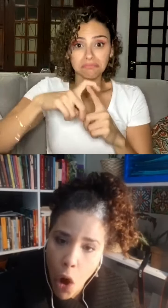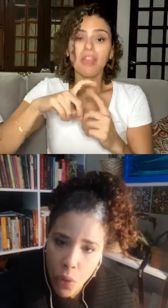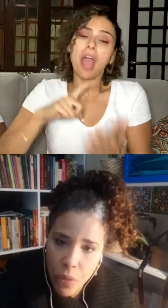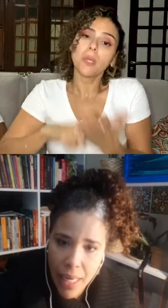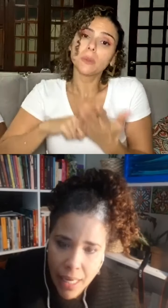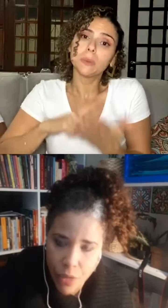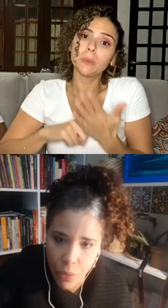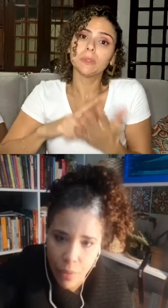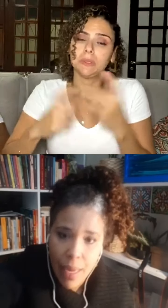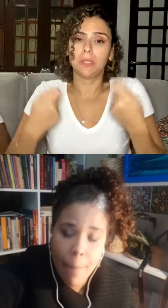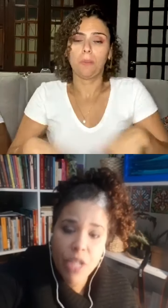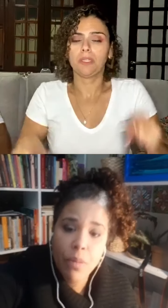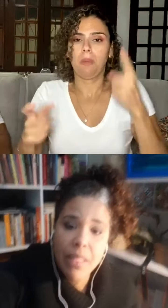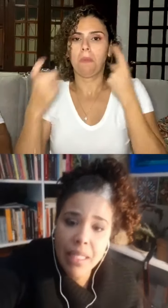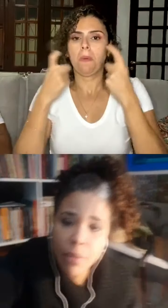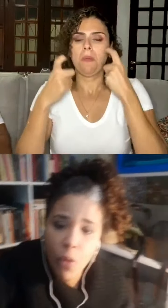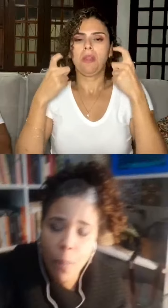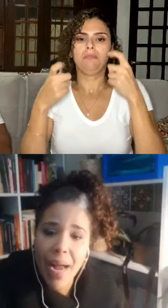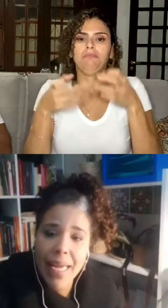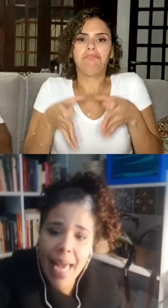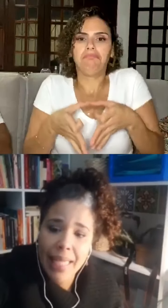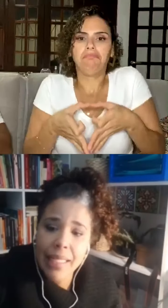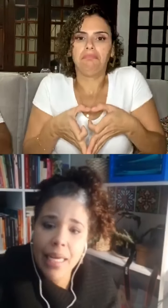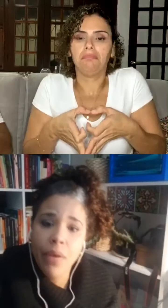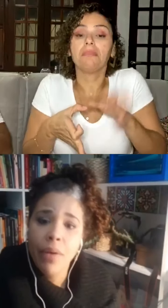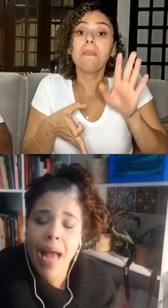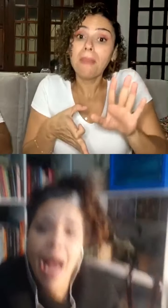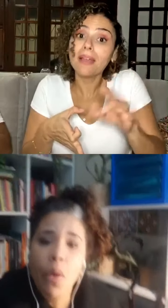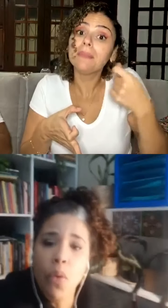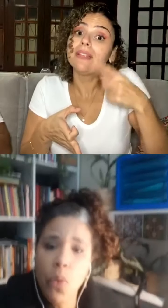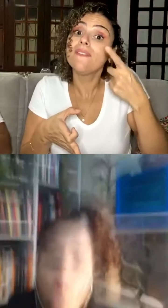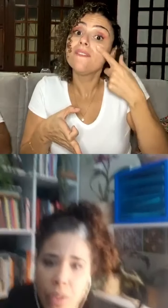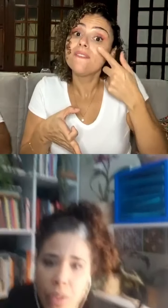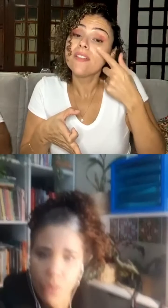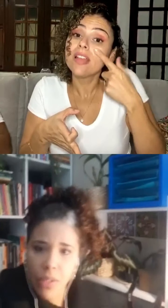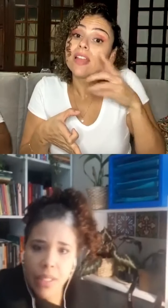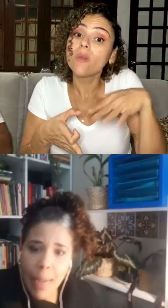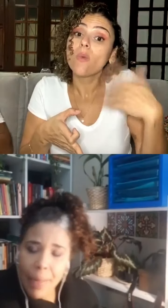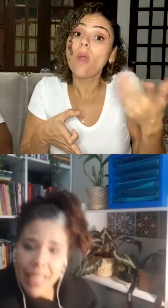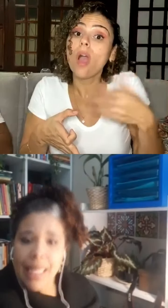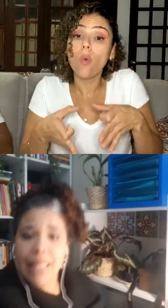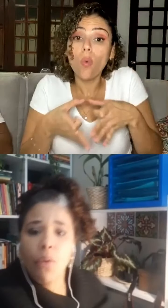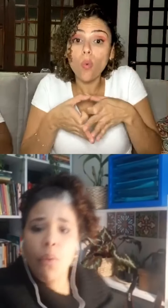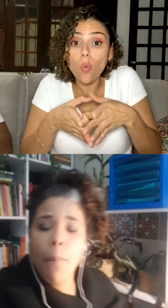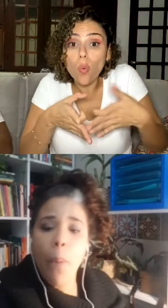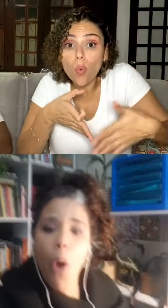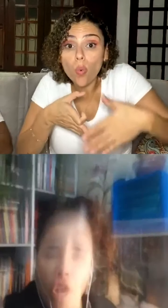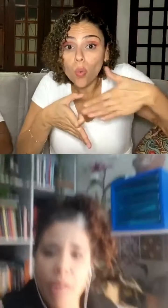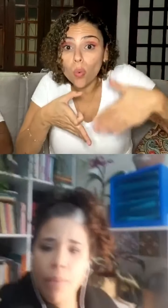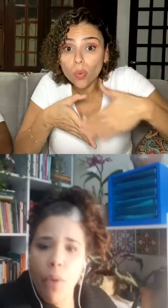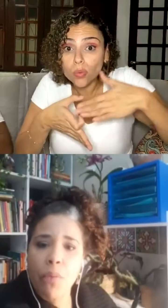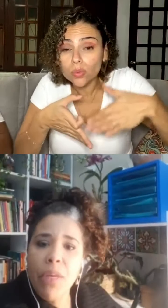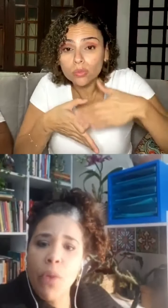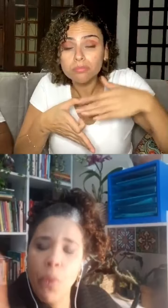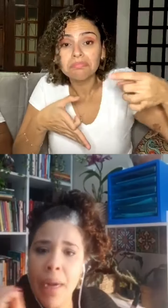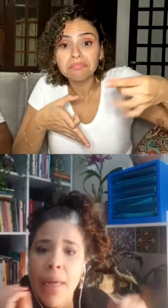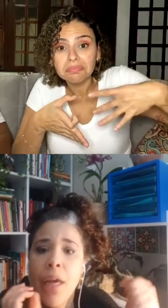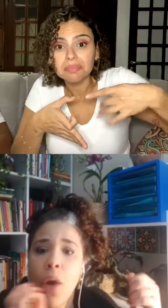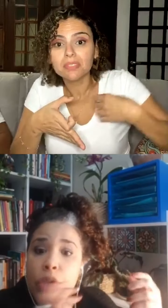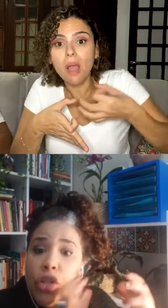colo uterino, mas precisa se preocupar em relação ao útero. Se apresenta algum pólipo, algum